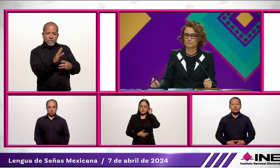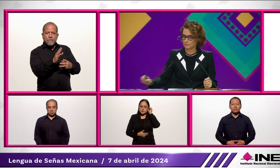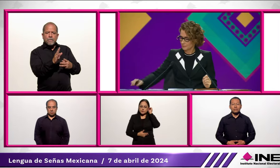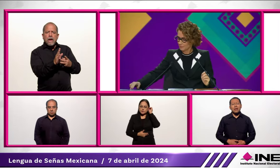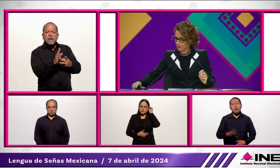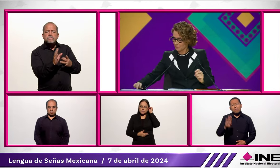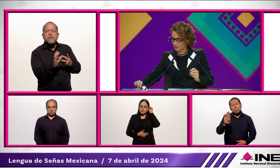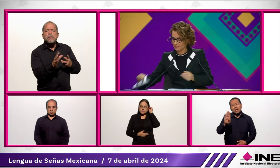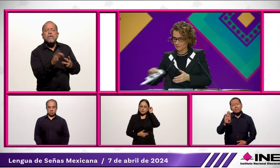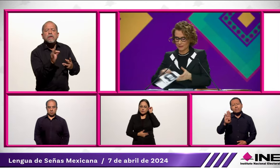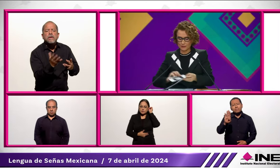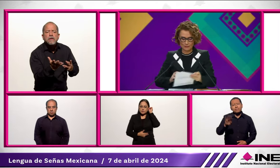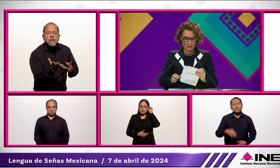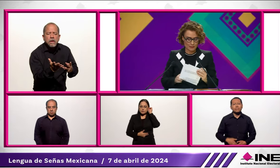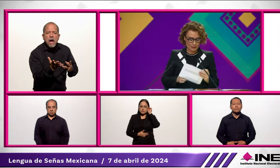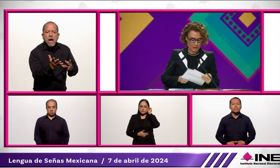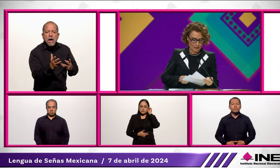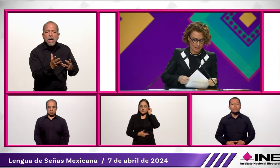B. Vamos a ver.